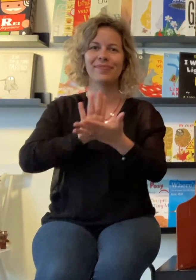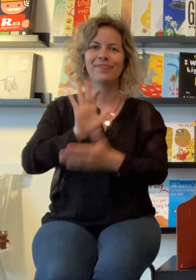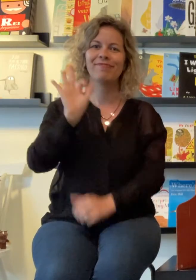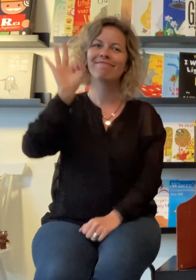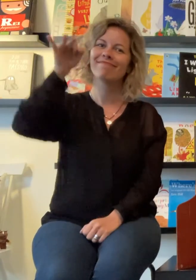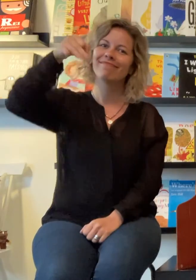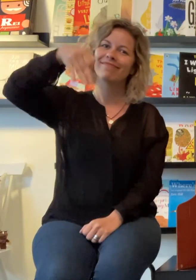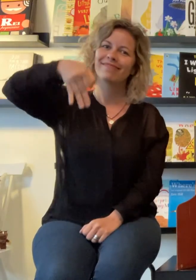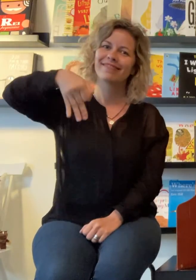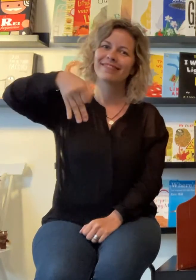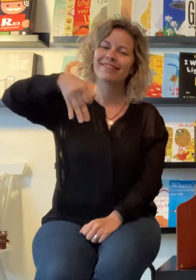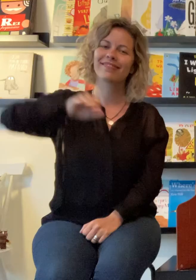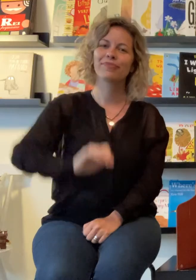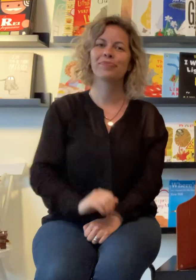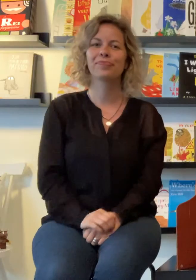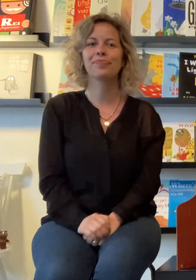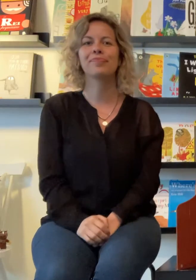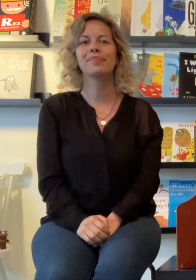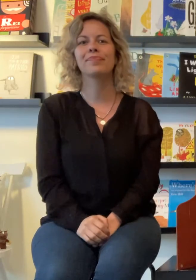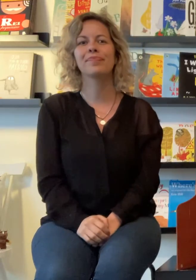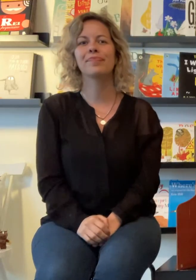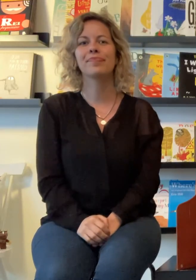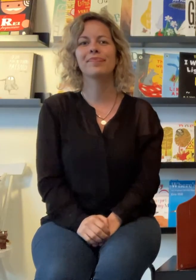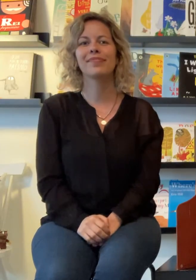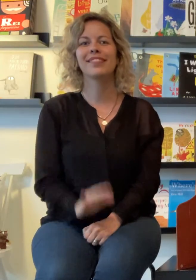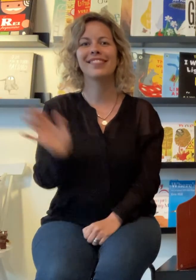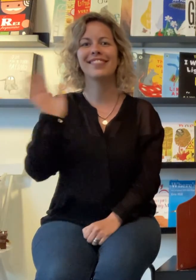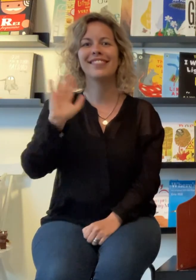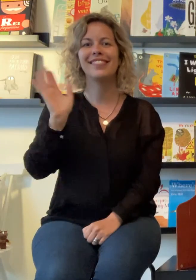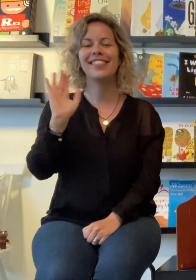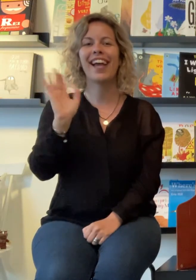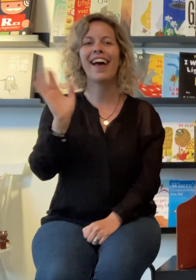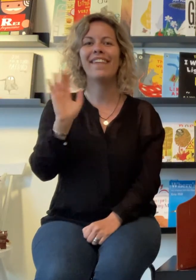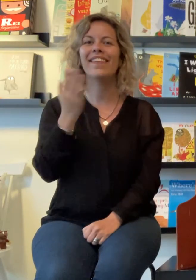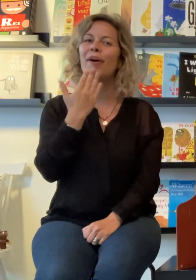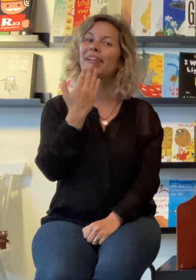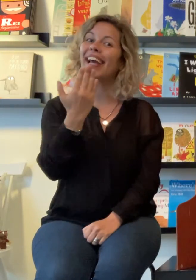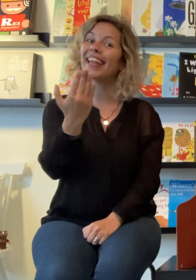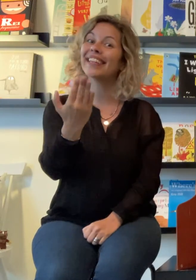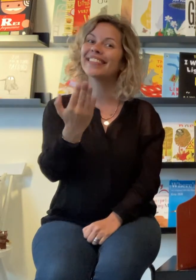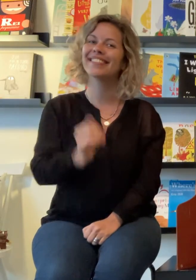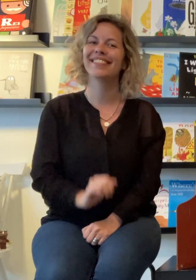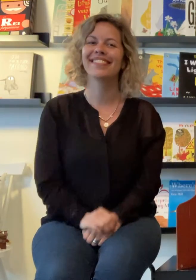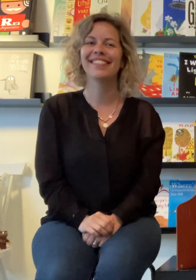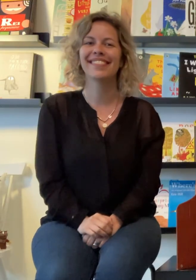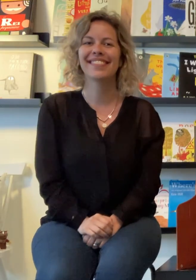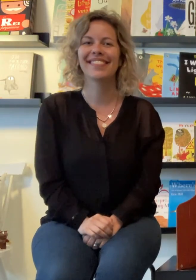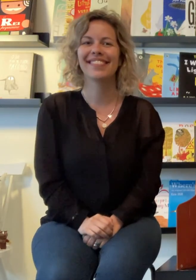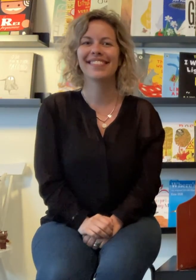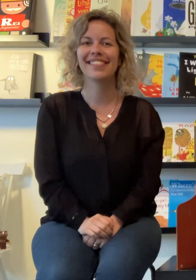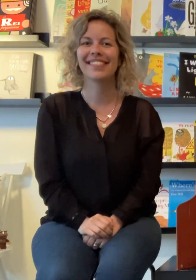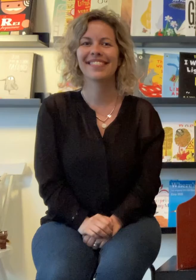portuguesa. Boas histórias. Tchau. Obrigada.